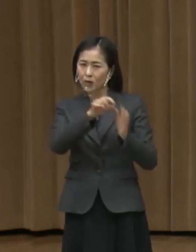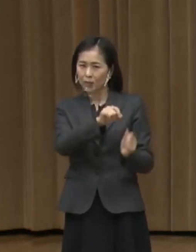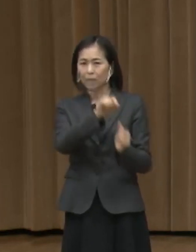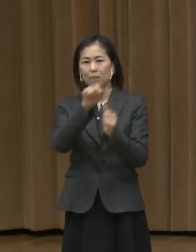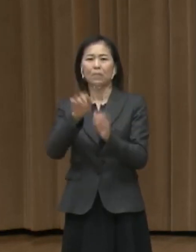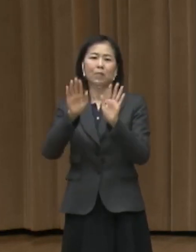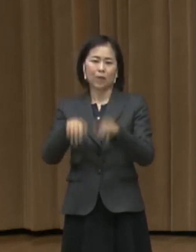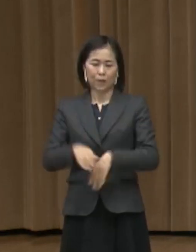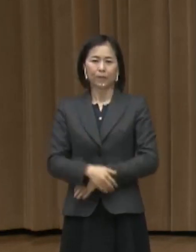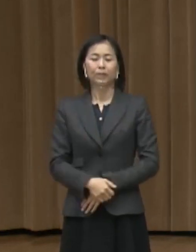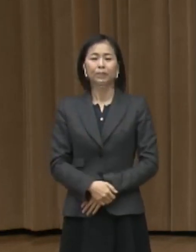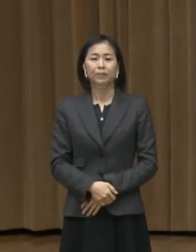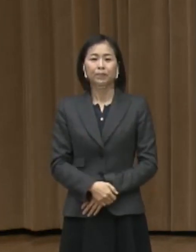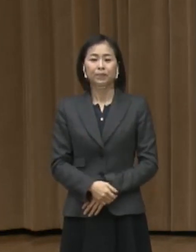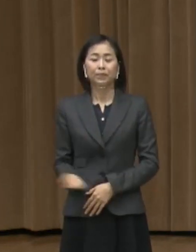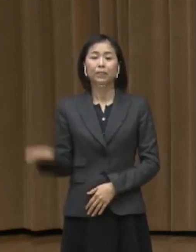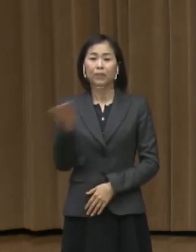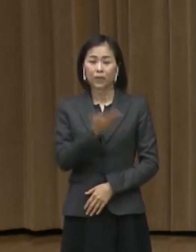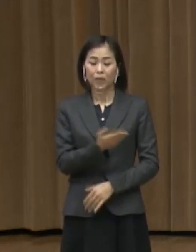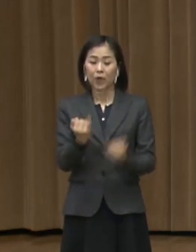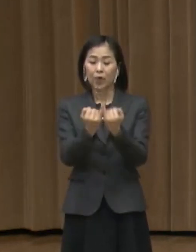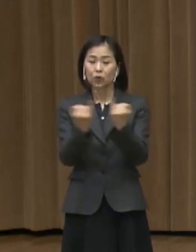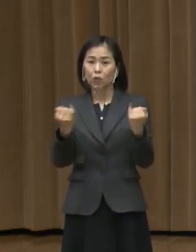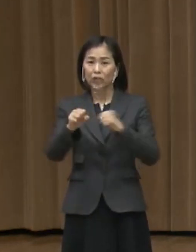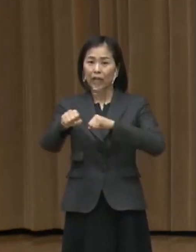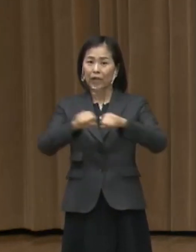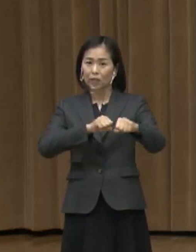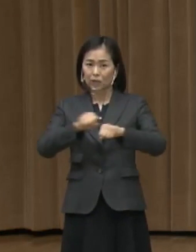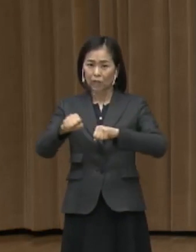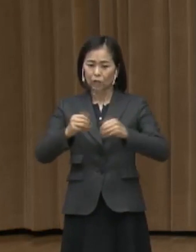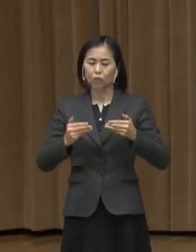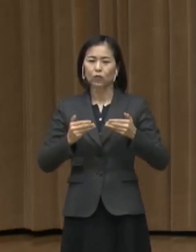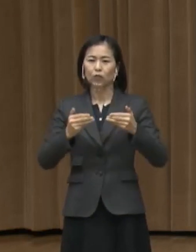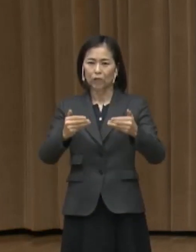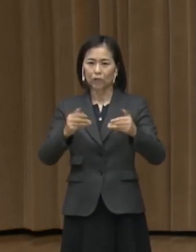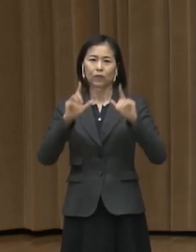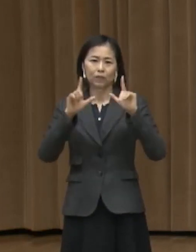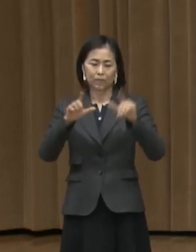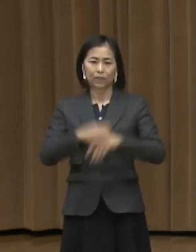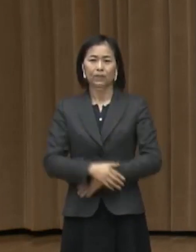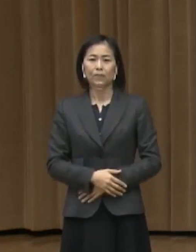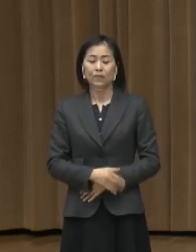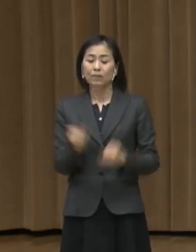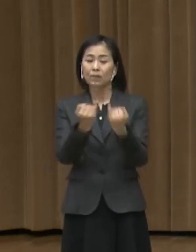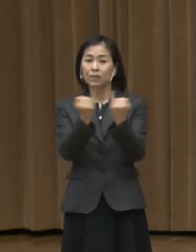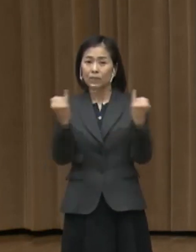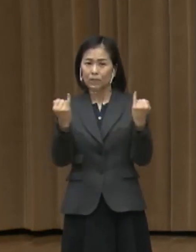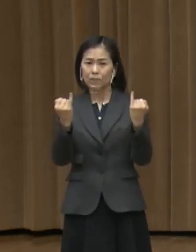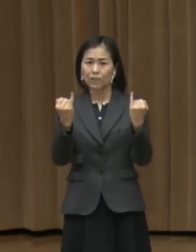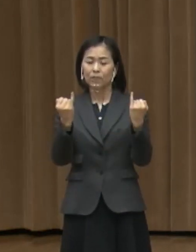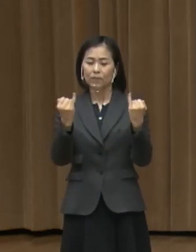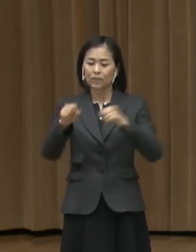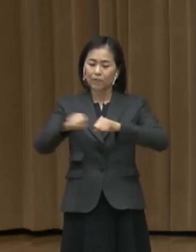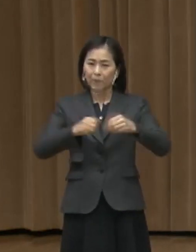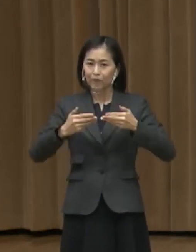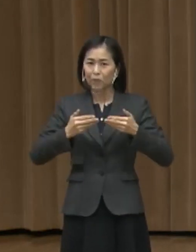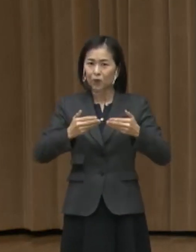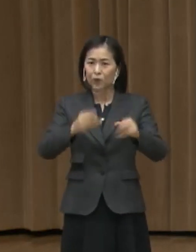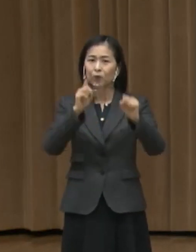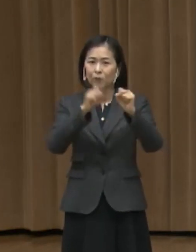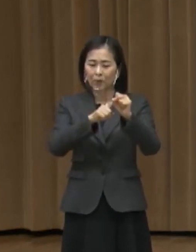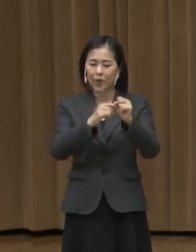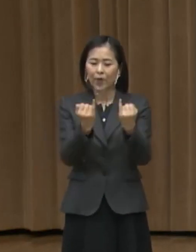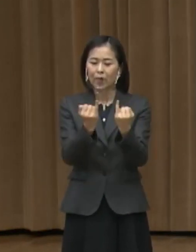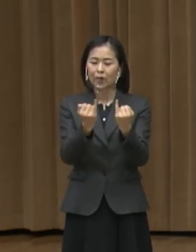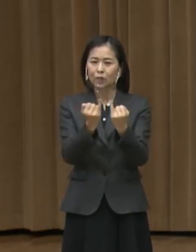用をいたします。次に女性活躍の推進です。女性活躍の推進を図るため、女性